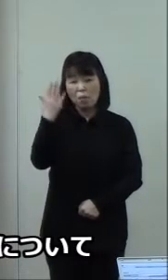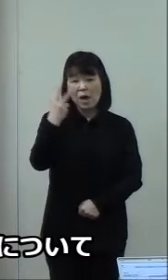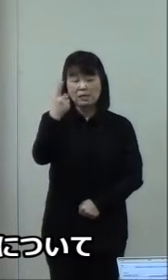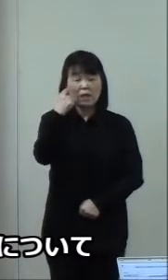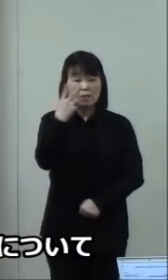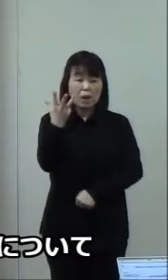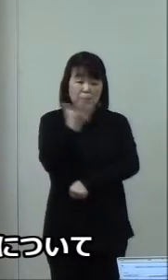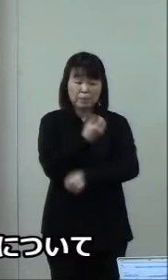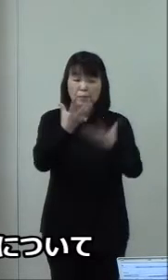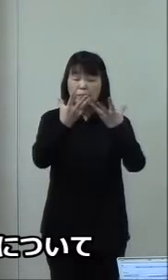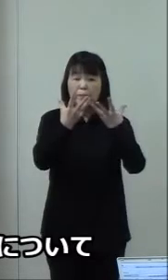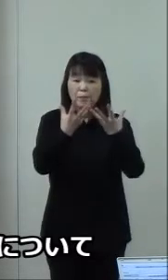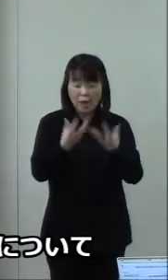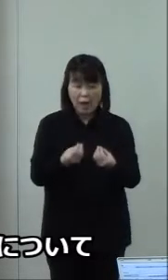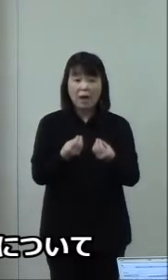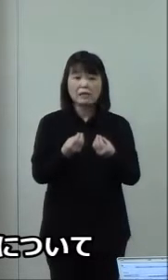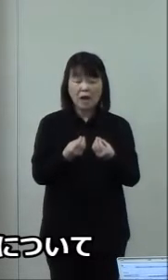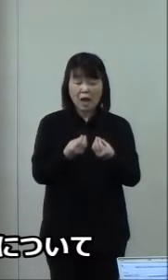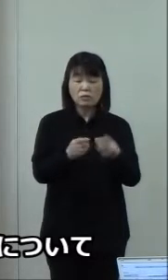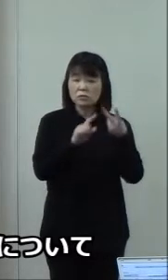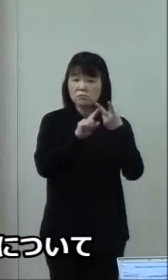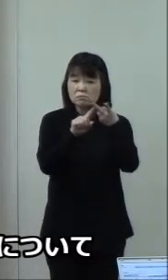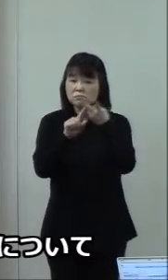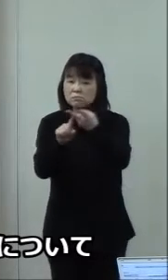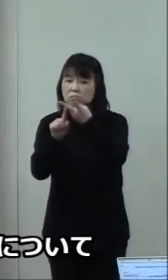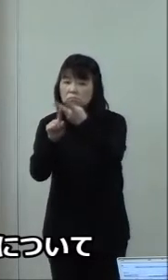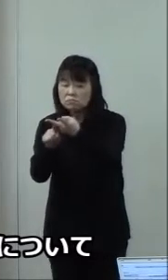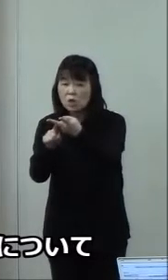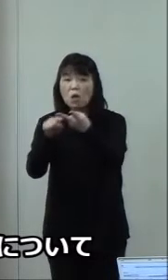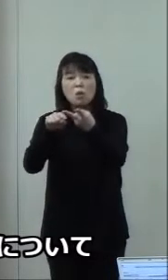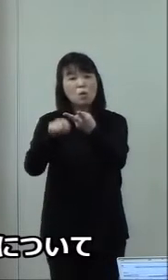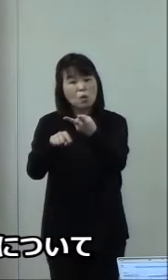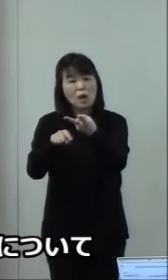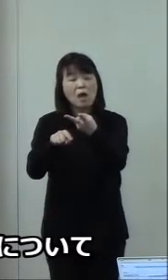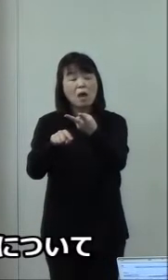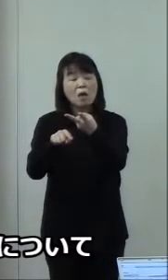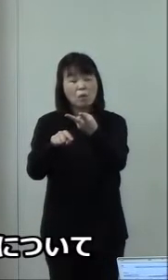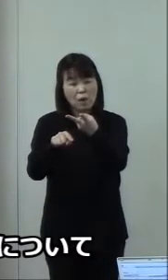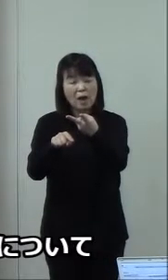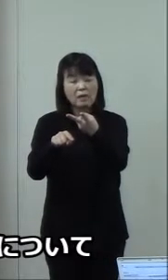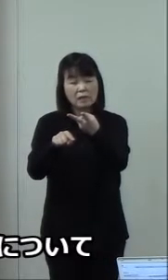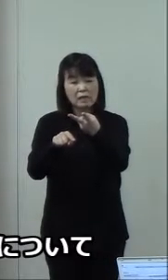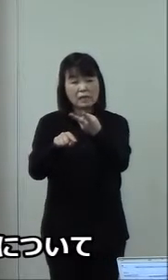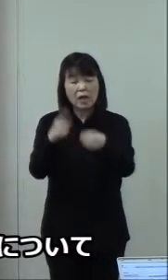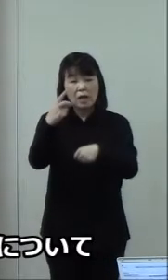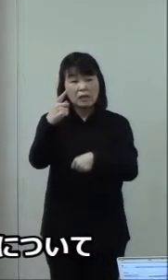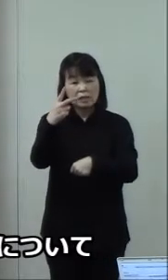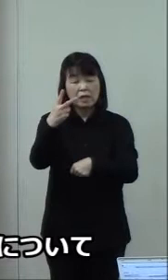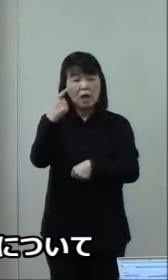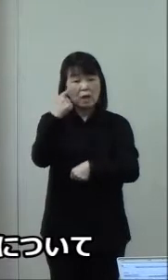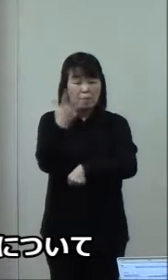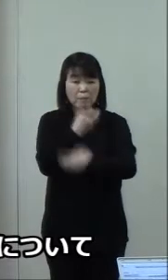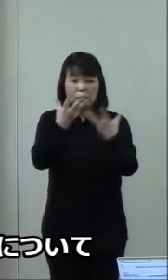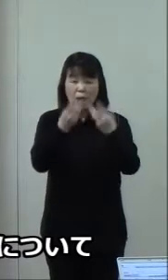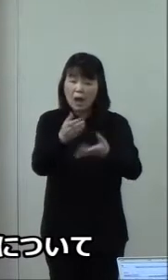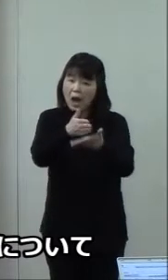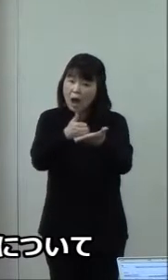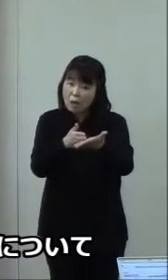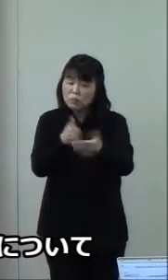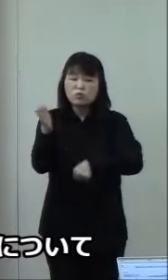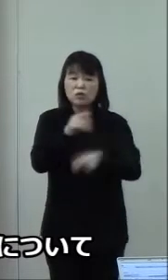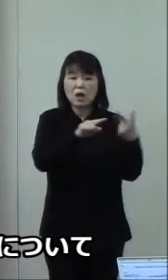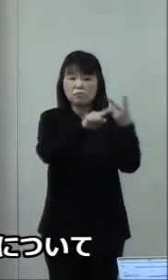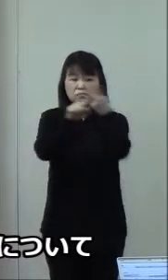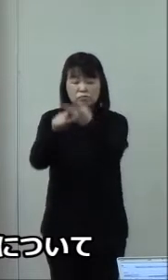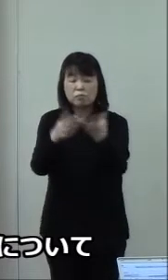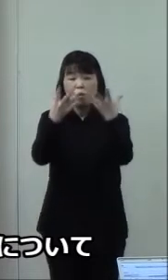接種券がですね、先週時点でようやくこの年代の2回目接種済み者の約半数に発送できたところであ